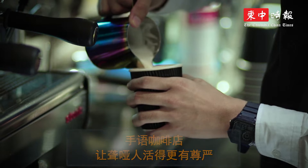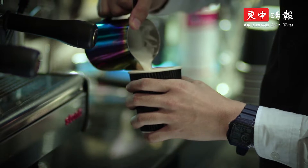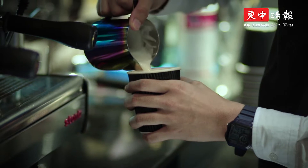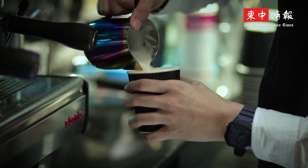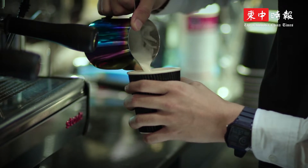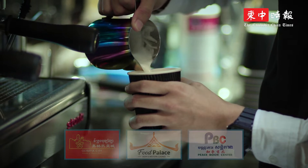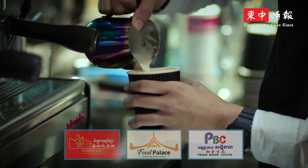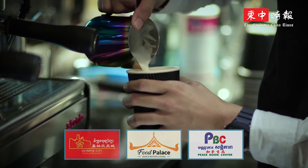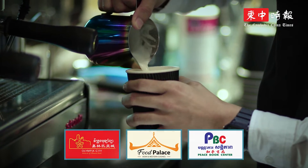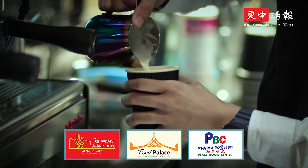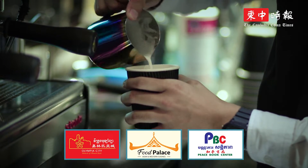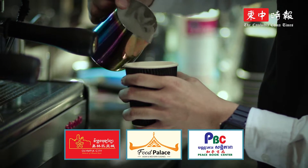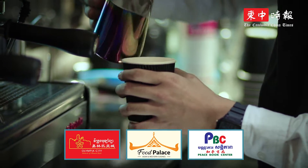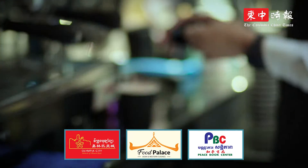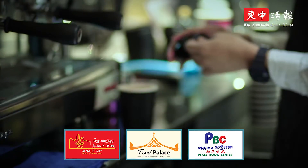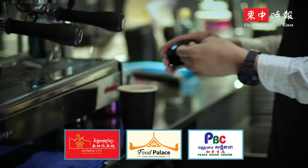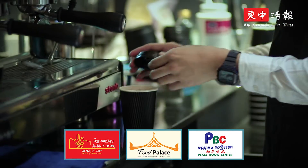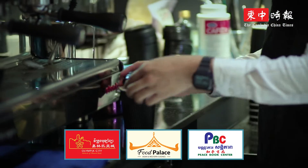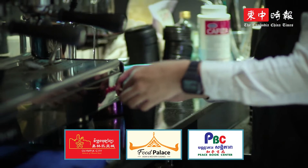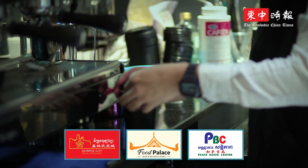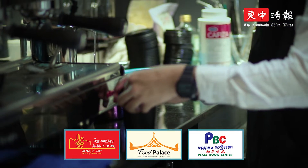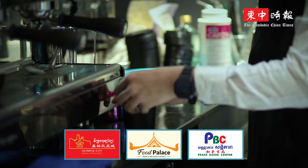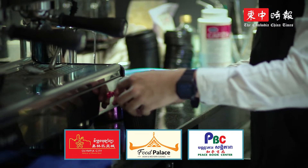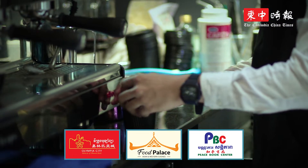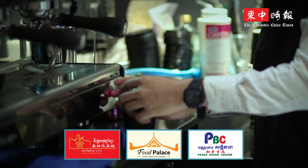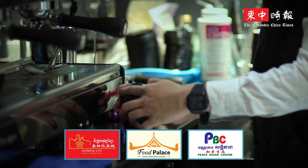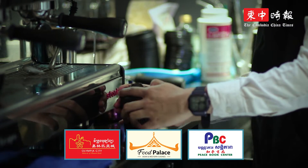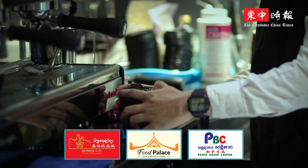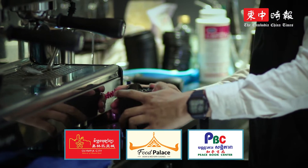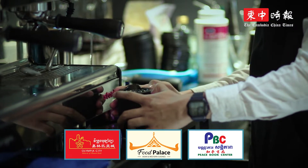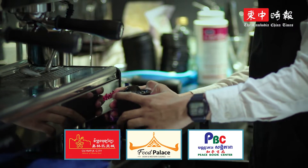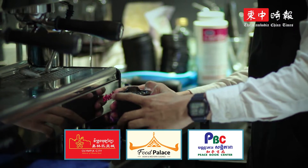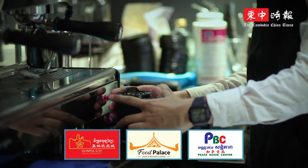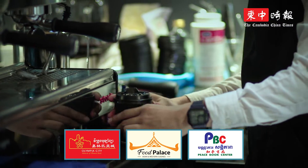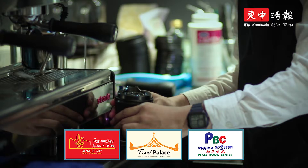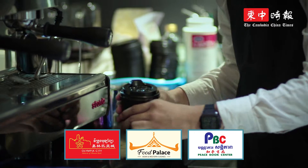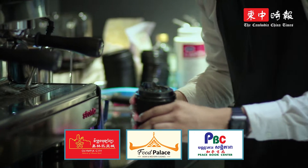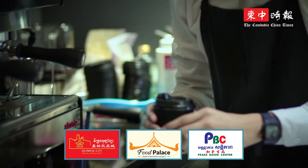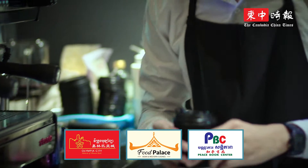别的岗位很难找到工作，感谢这里愿意给我工作机会。